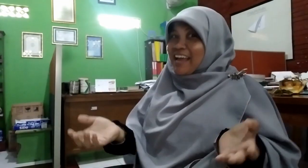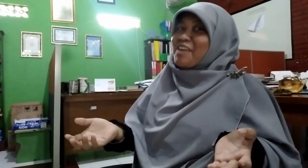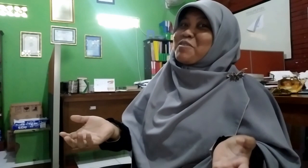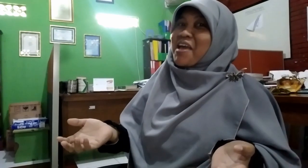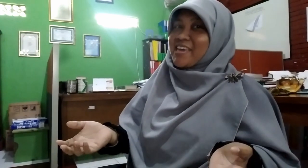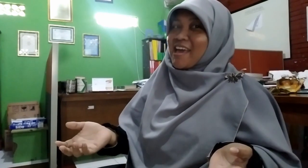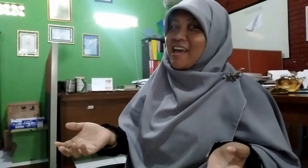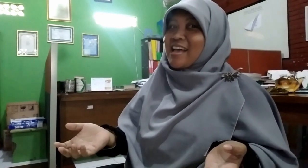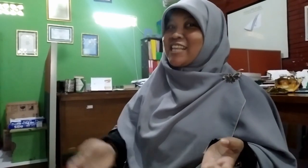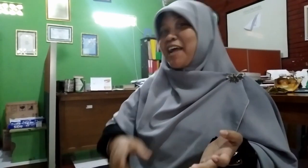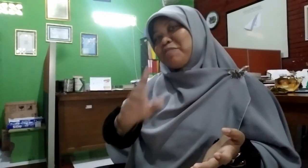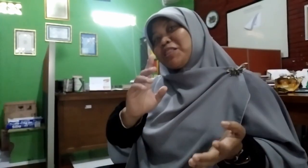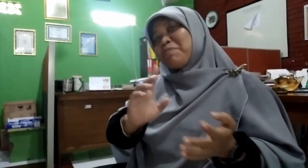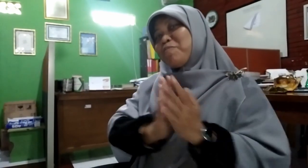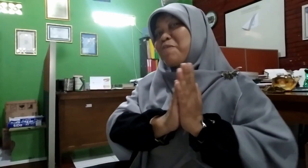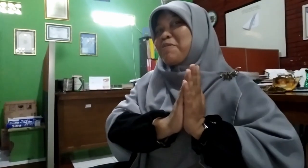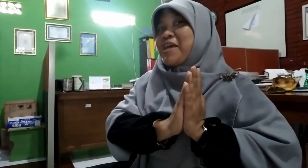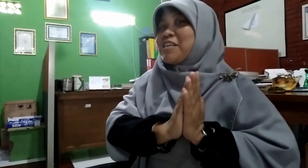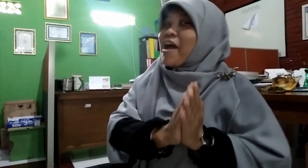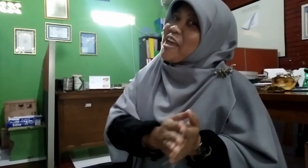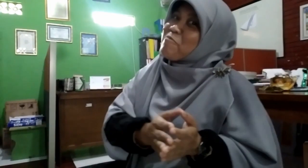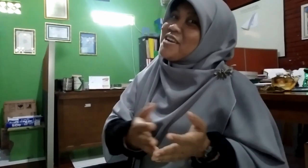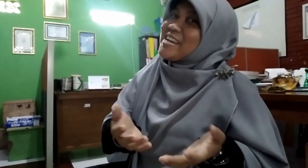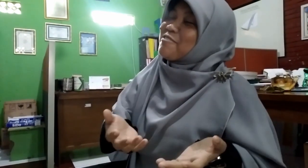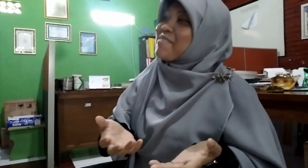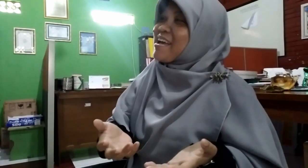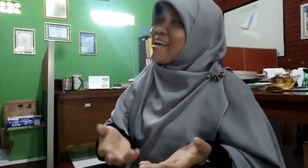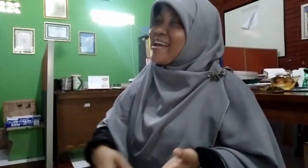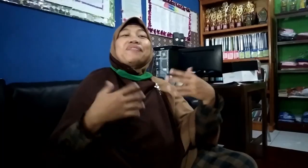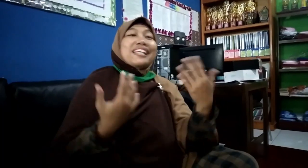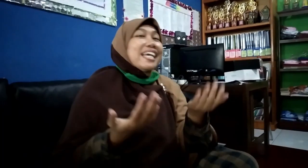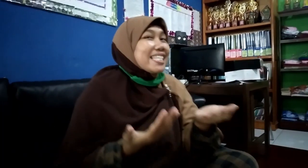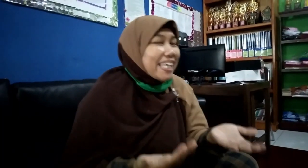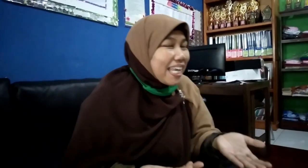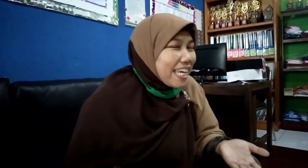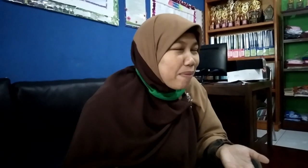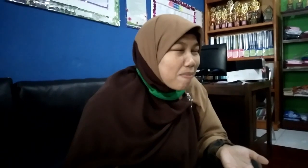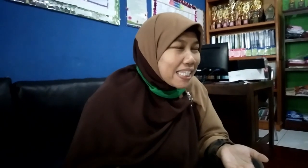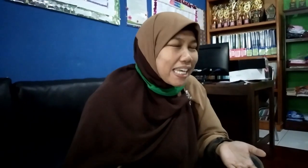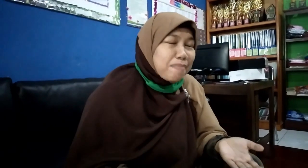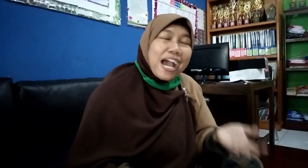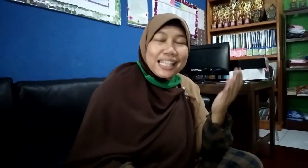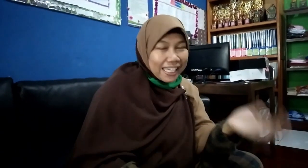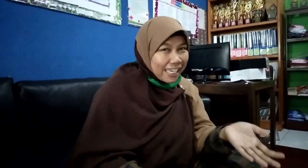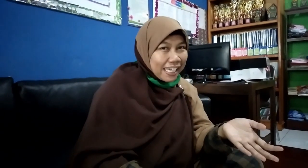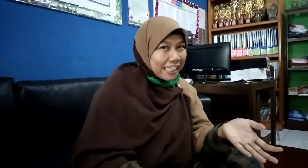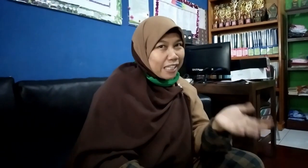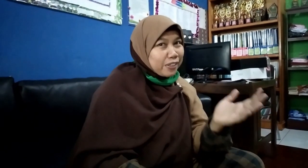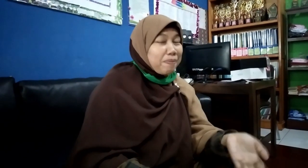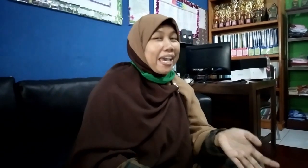menyenangkan kan bermainnya? Silakan teman-teman boleh bermain sama ayah bunda di rumah. Sekian dari Ibu Masih dan Bu Hati. Kita tutup ya.